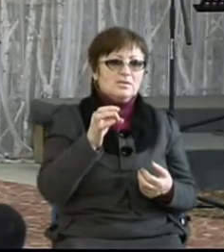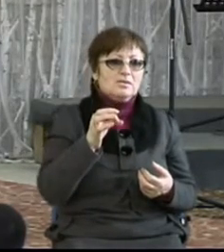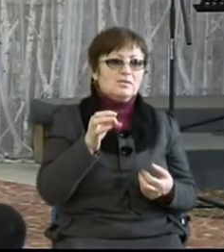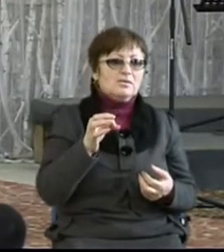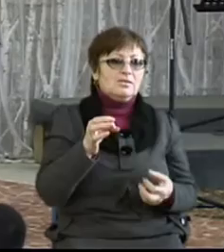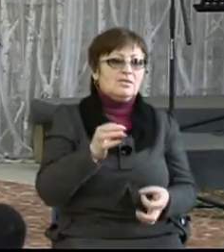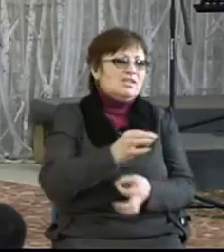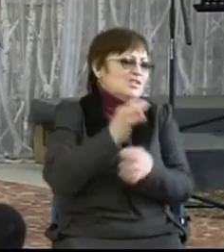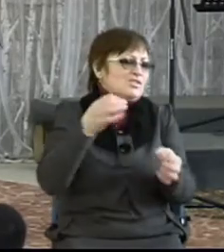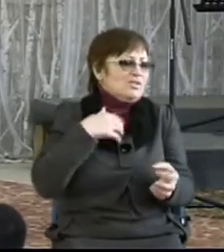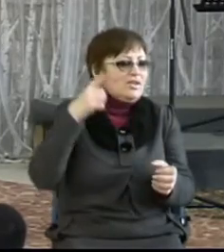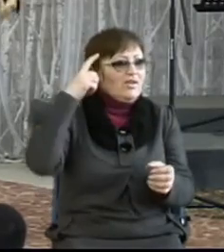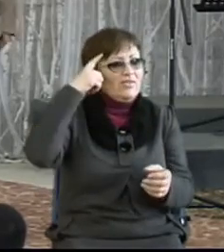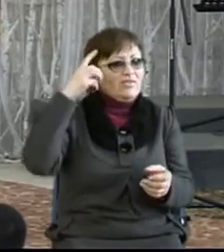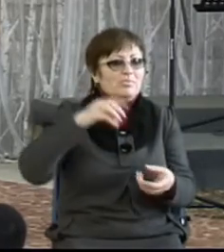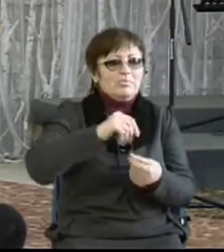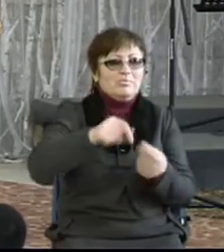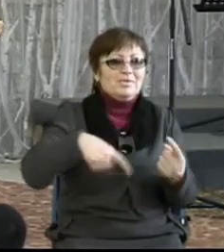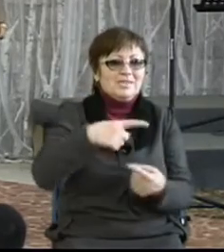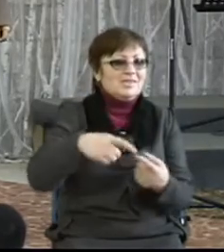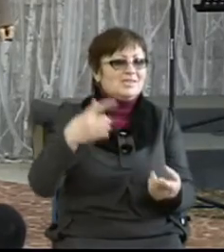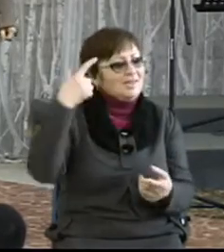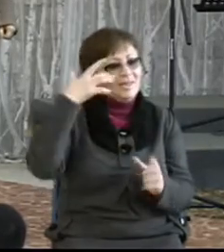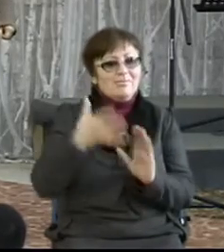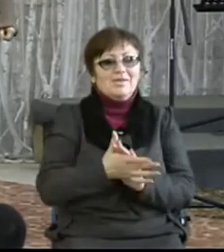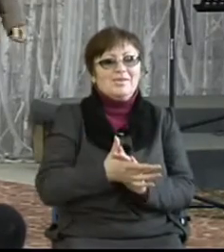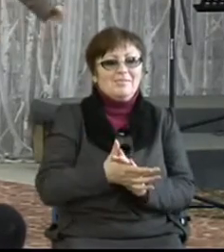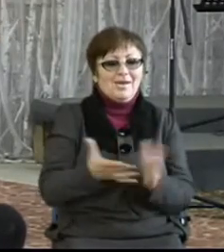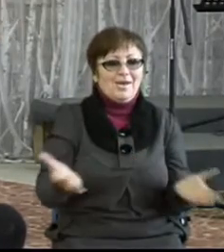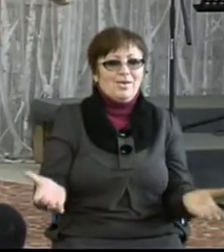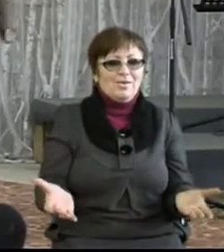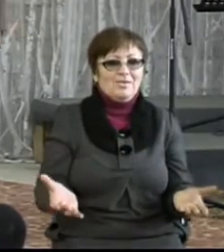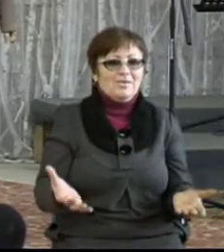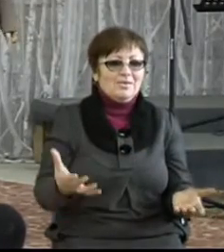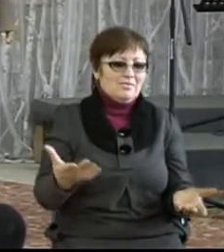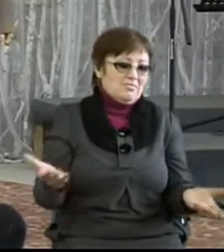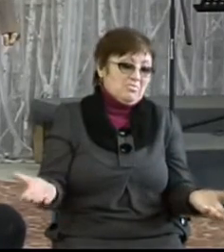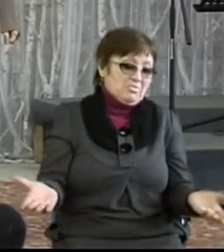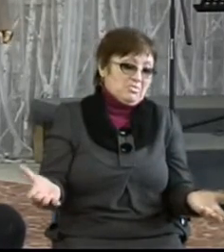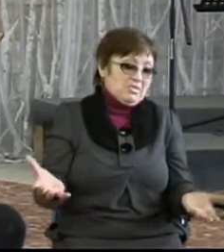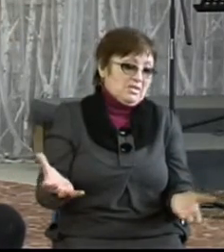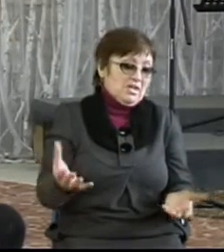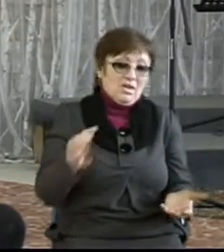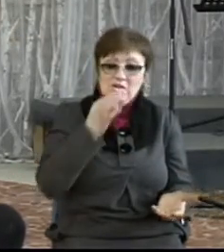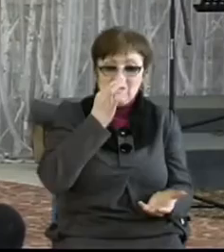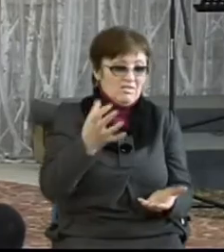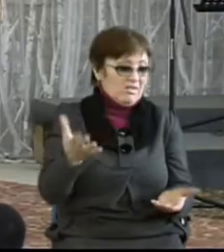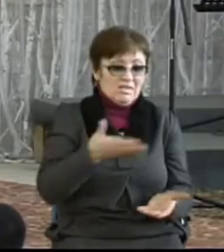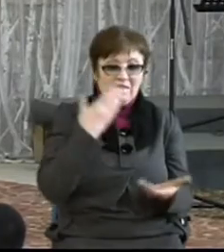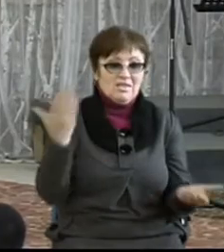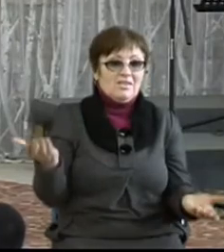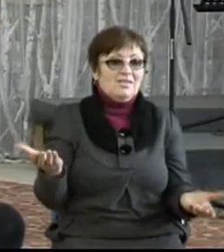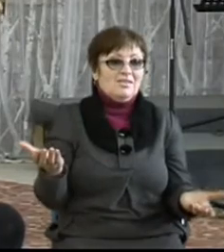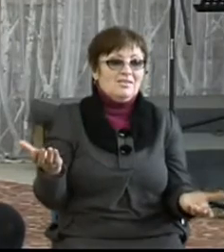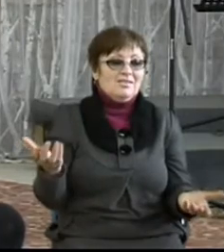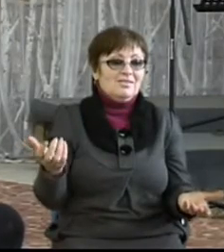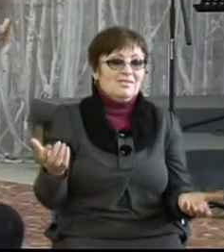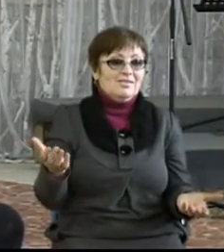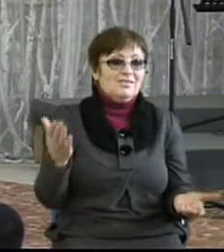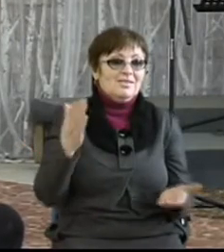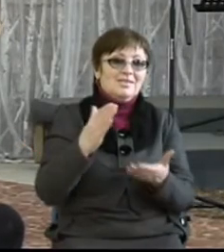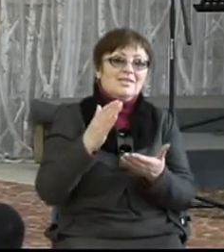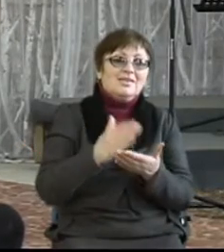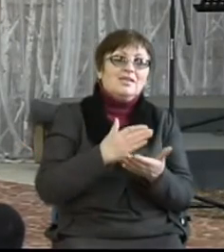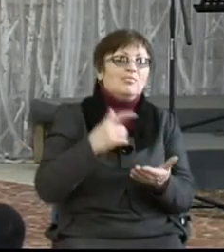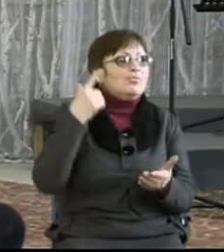ничего я в бизнесе не понимаю. Я думаю, ну вот сходил, получил я ответ. И я понял, сейчас даже понимаю, или тогда я